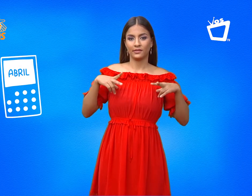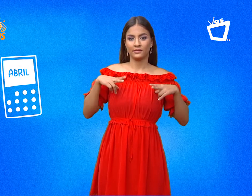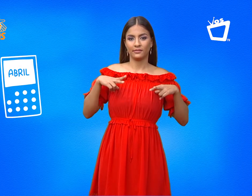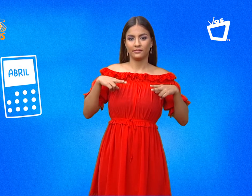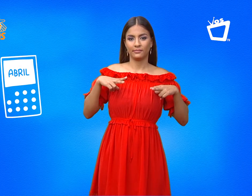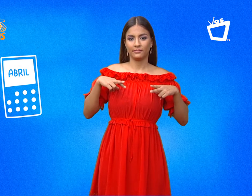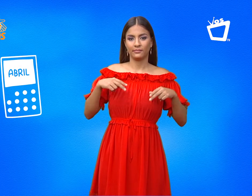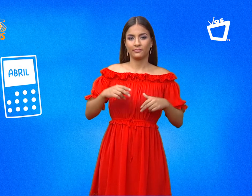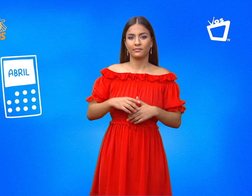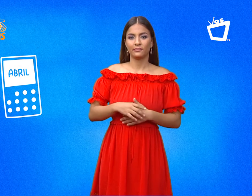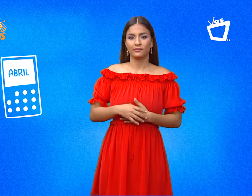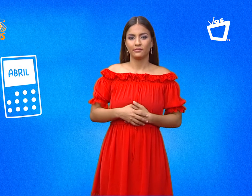abril